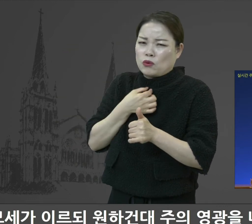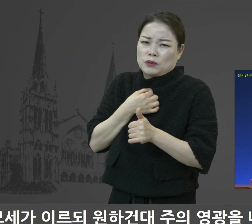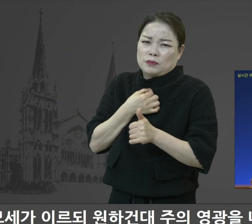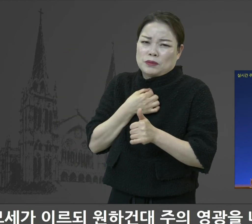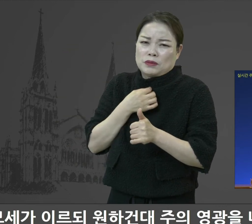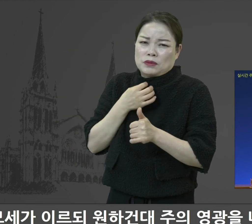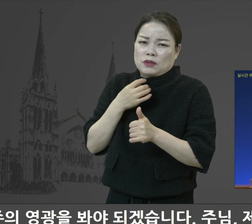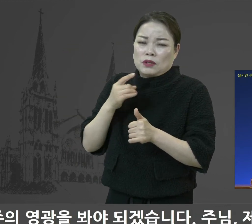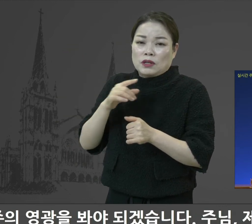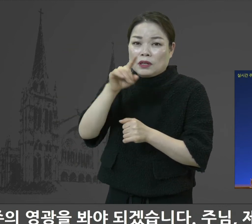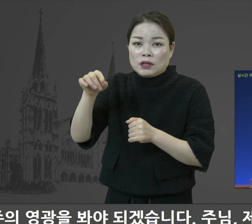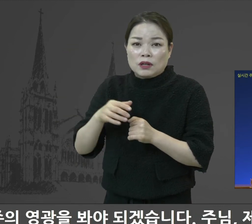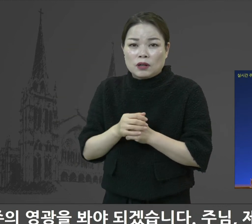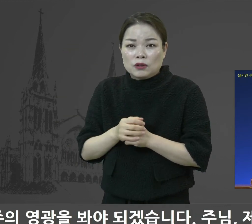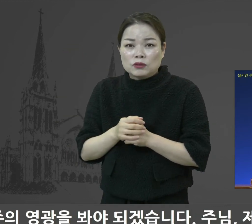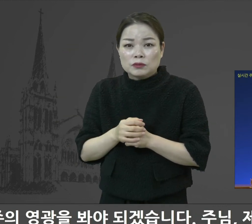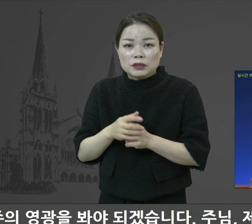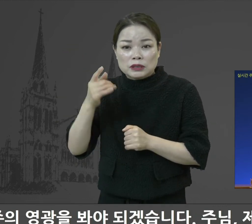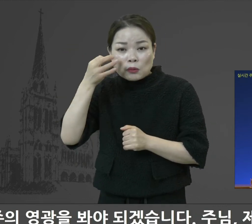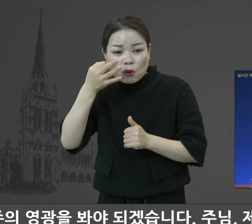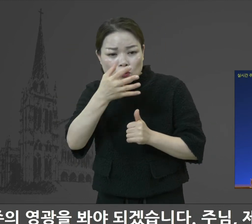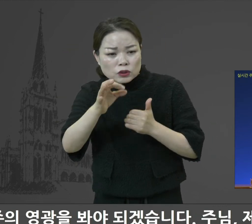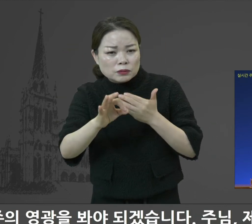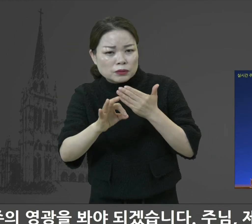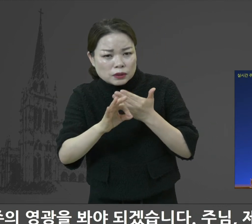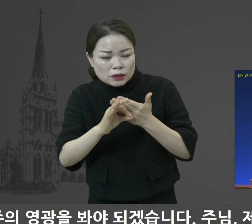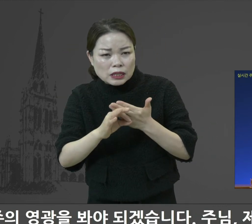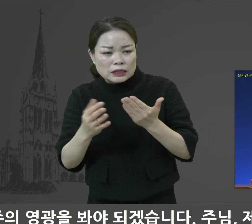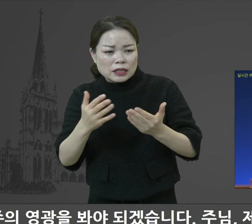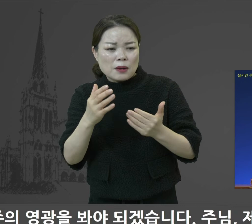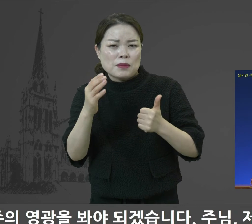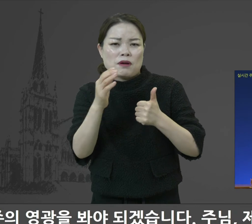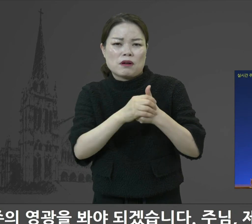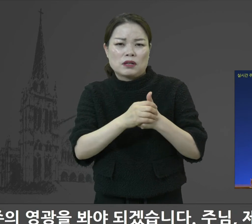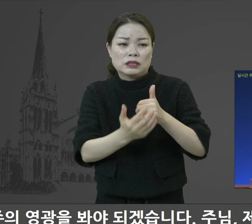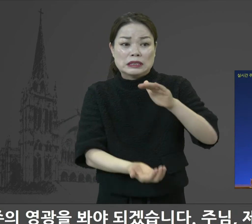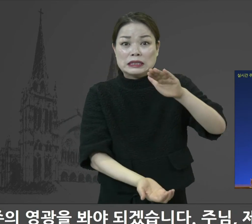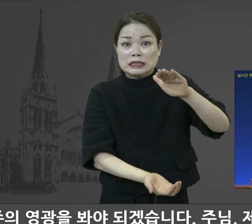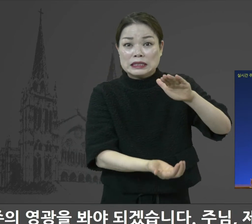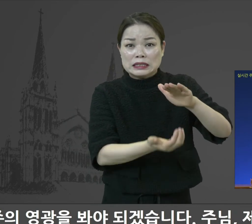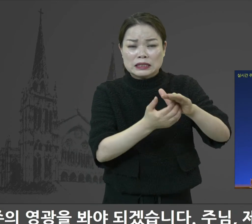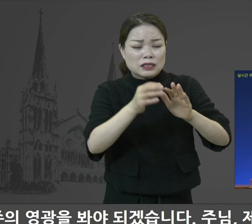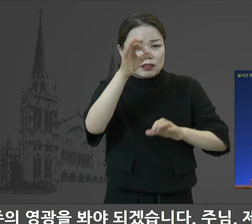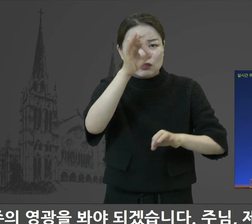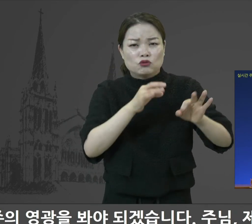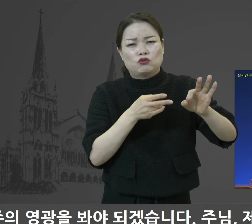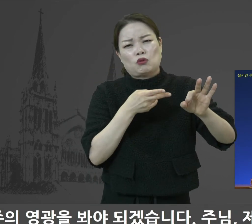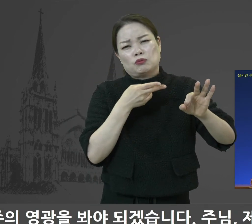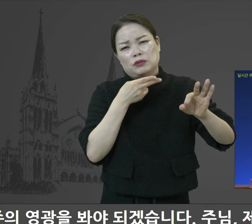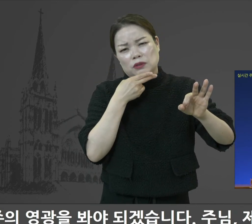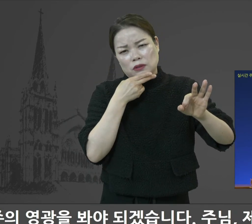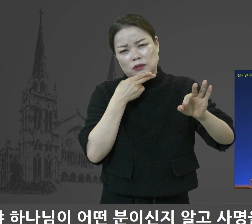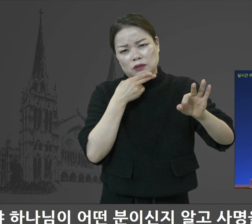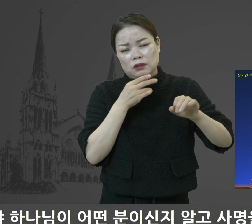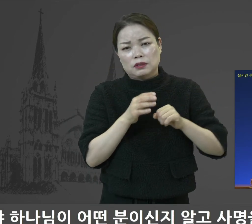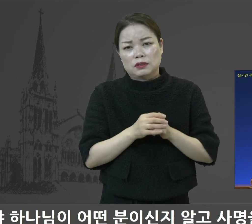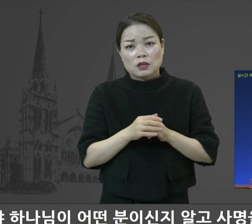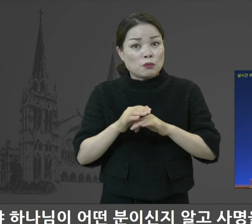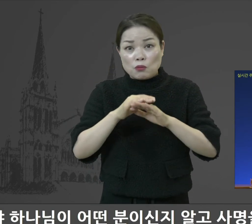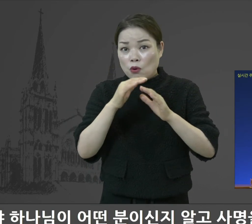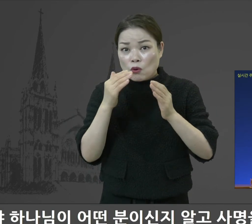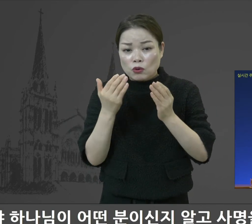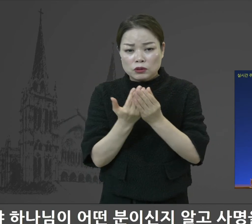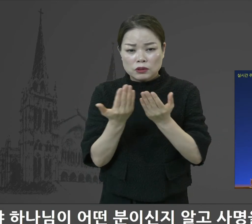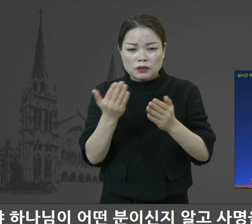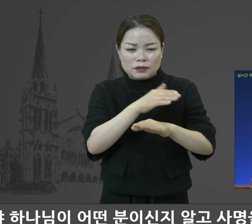어떤 분이신 줄 알고 주께서 주신 이 사명도 이루어가고 그 사명 이루는 가운데 실수하지 아니하며 모든